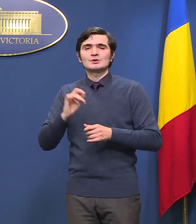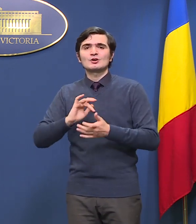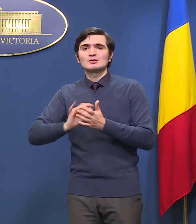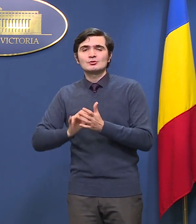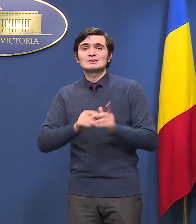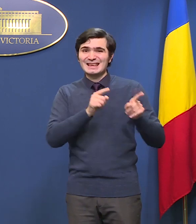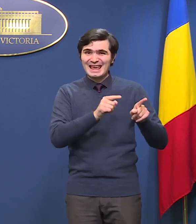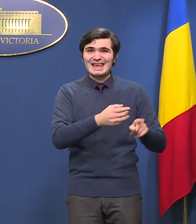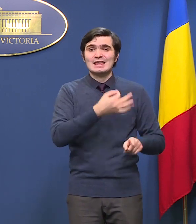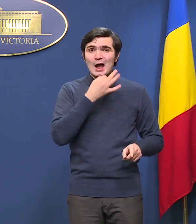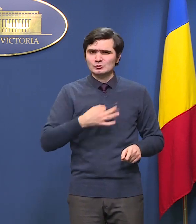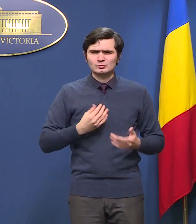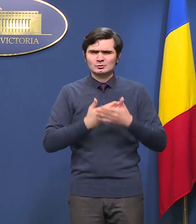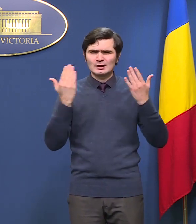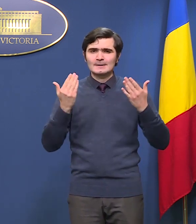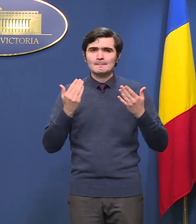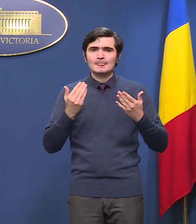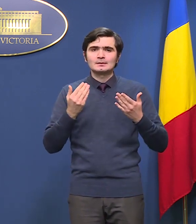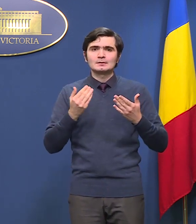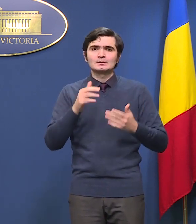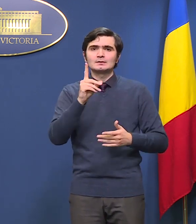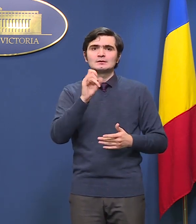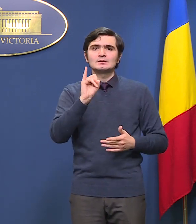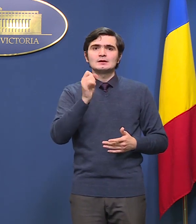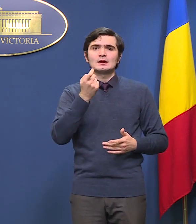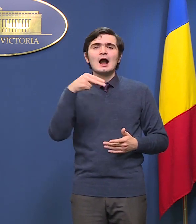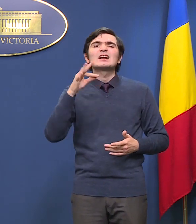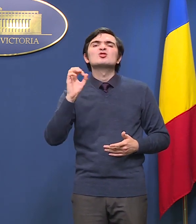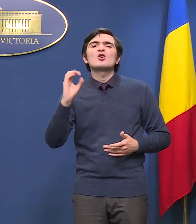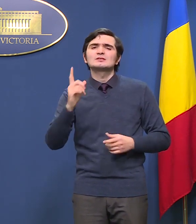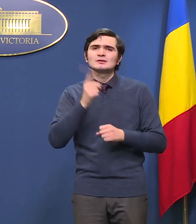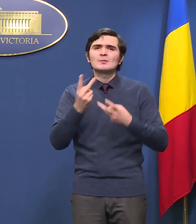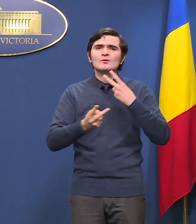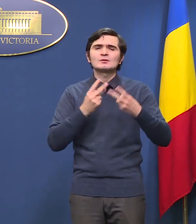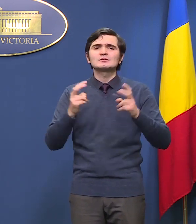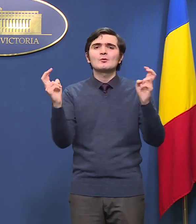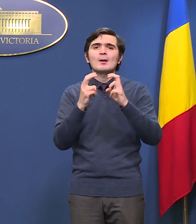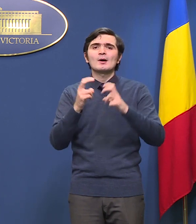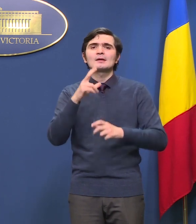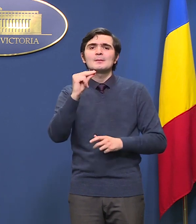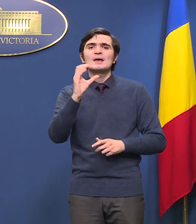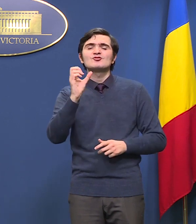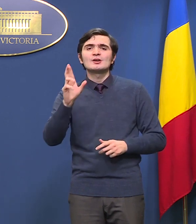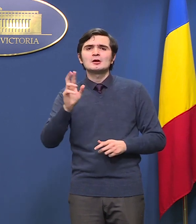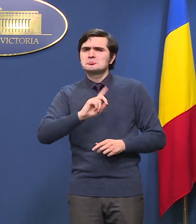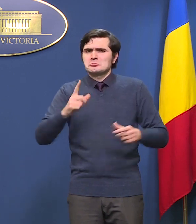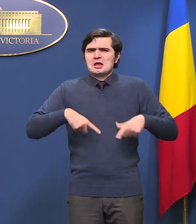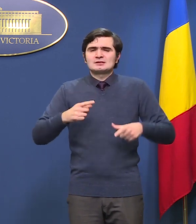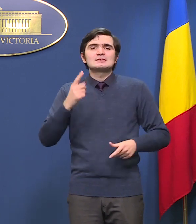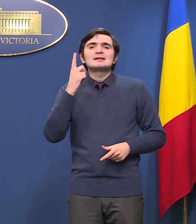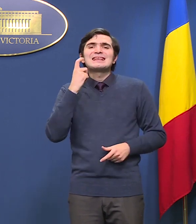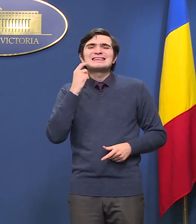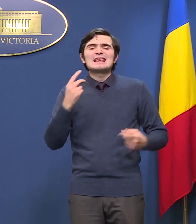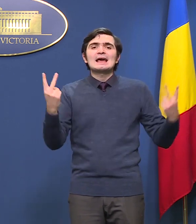diagnosticarea trebuie făcută pe aparate de tip PCR. Nu există teste rapide. Testele rapide despre care se